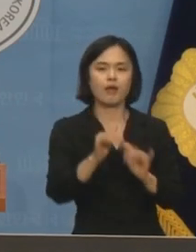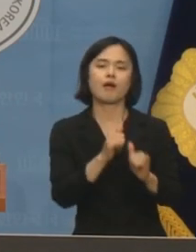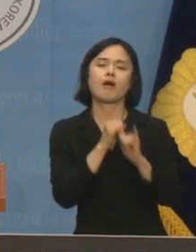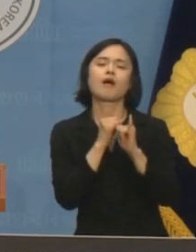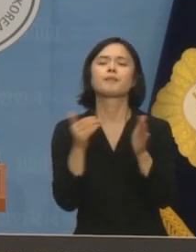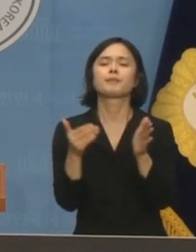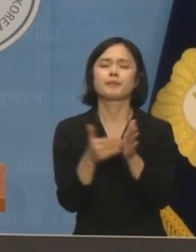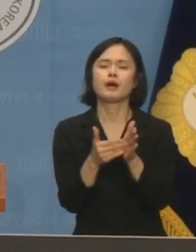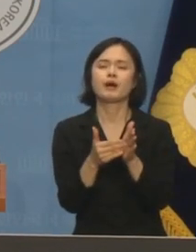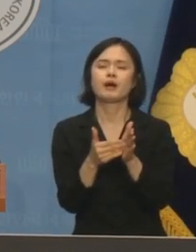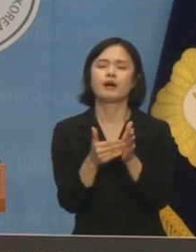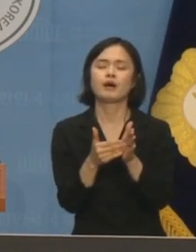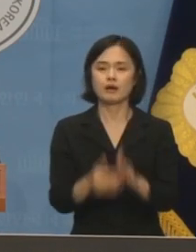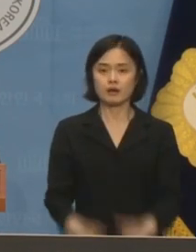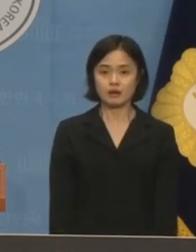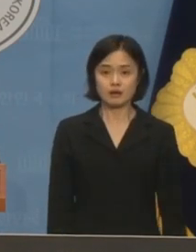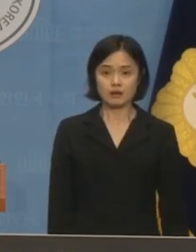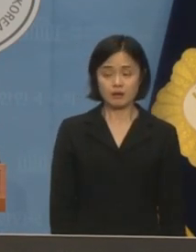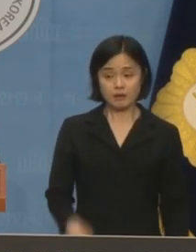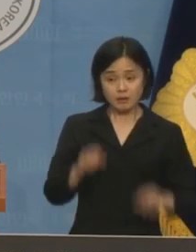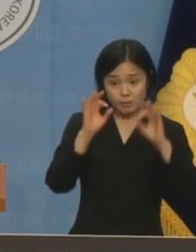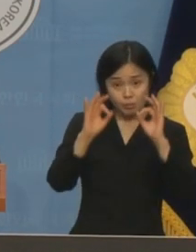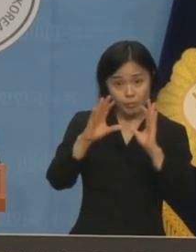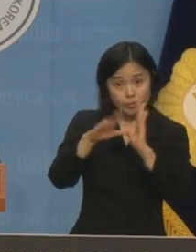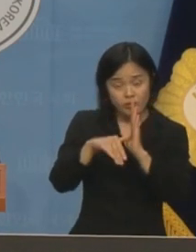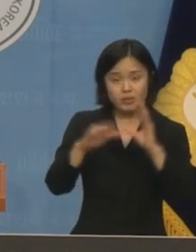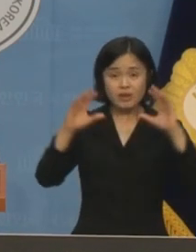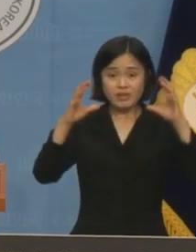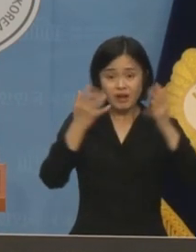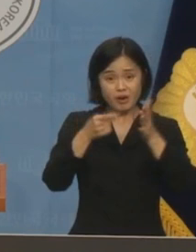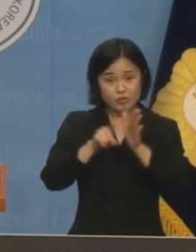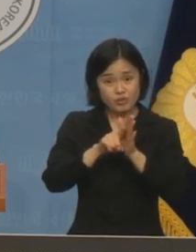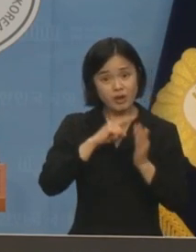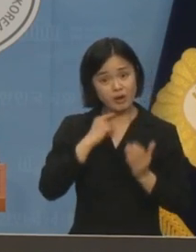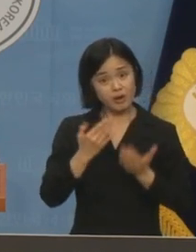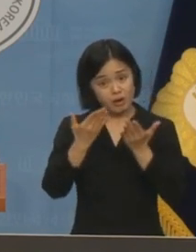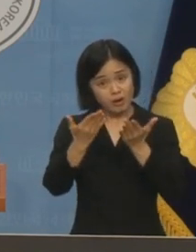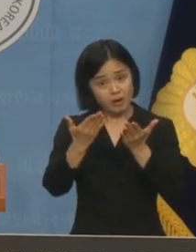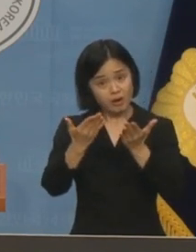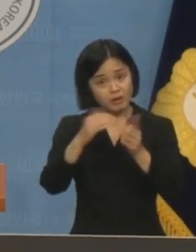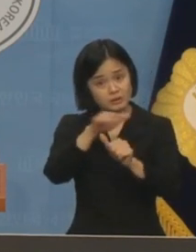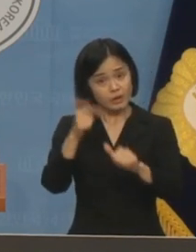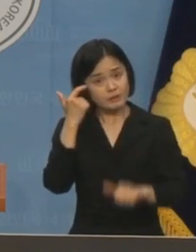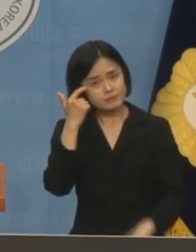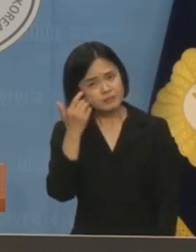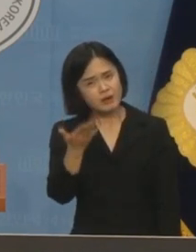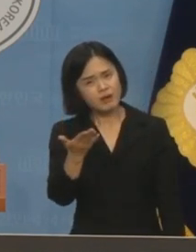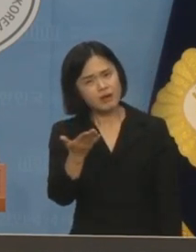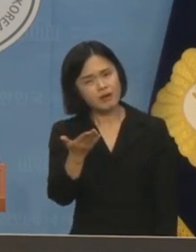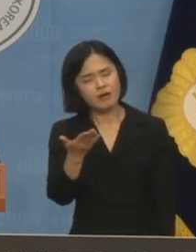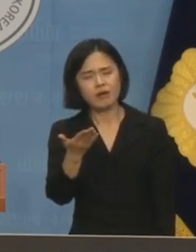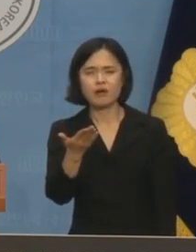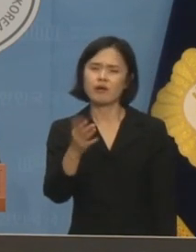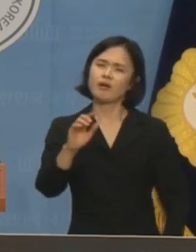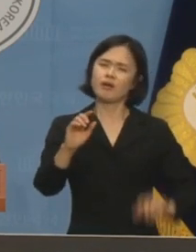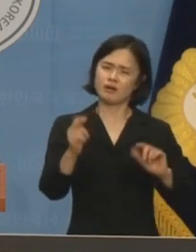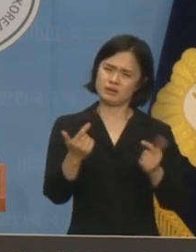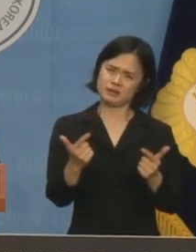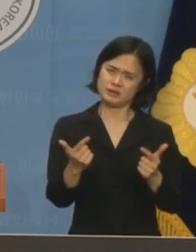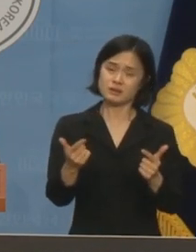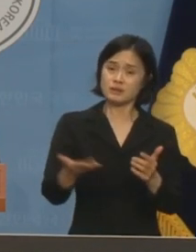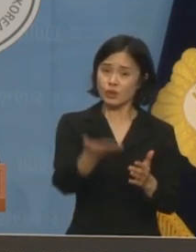바쳐 복무한 것으로 볼 수가 없는 것입니다. 그러면 여러분들에게 묻고자 합니다.